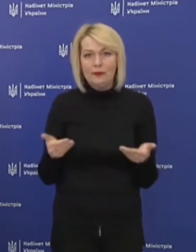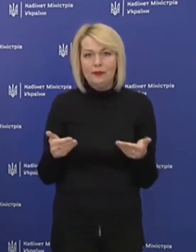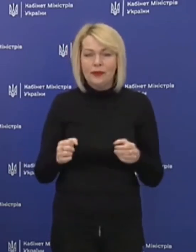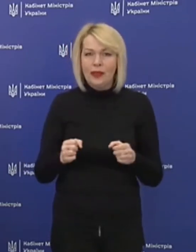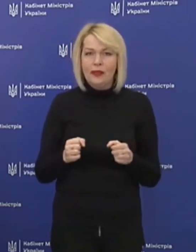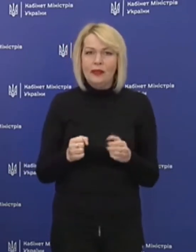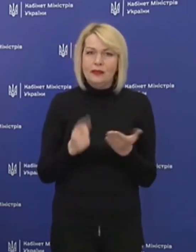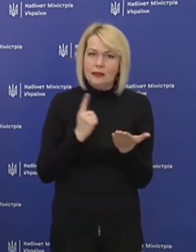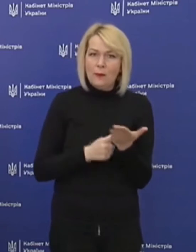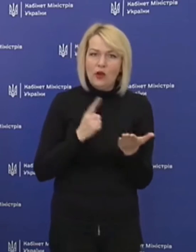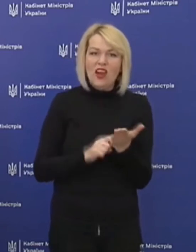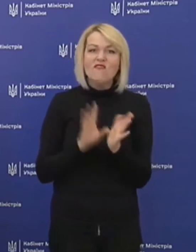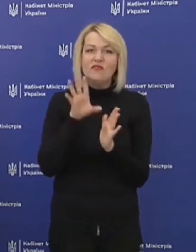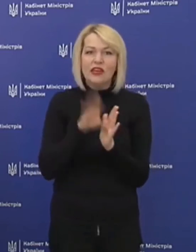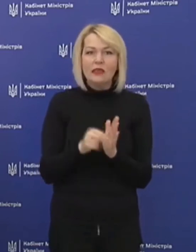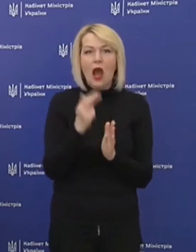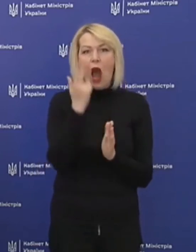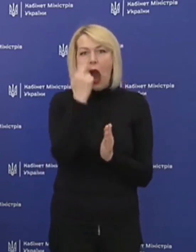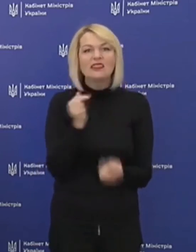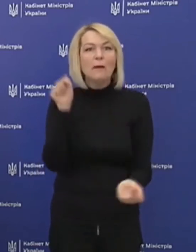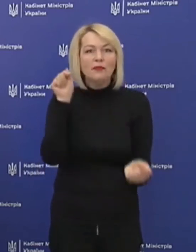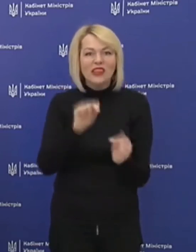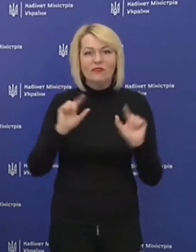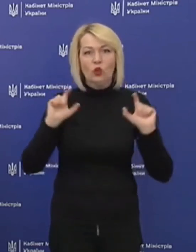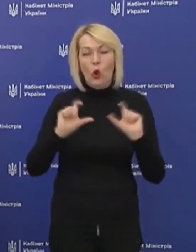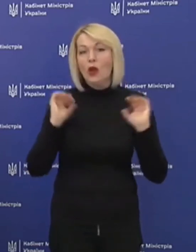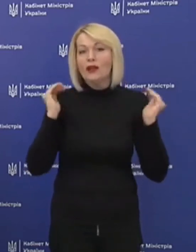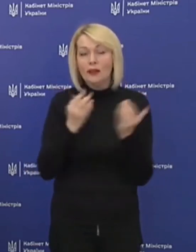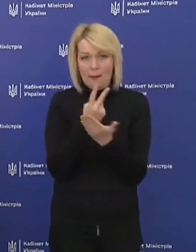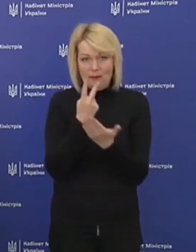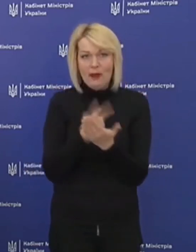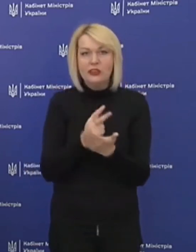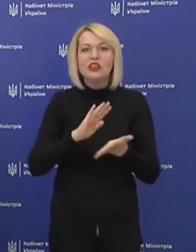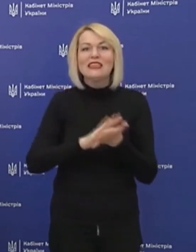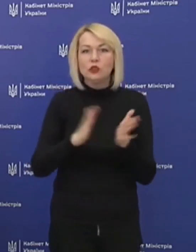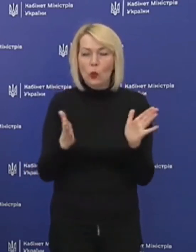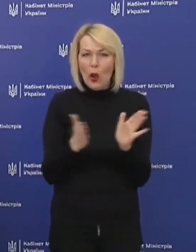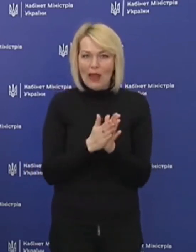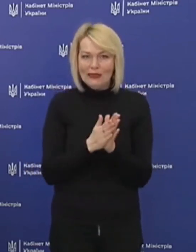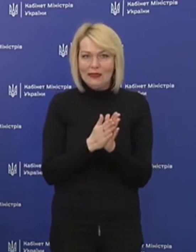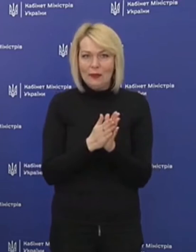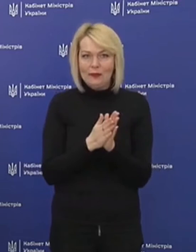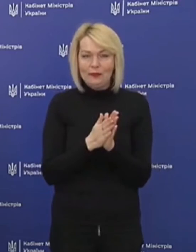наполягаємо на введенні так званого адаптивного карантину, тому що ви бачите, що ситуація з